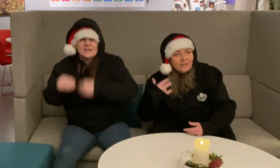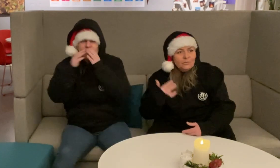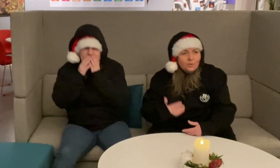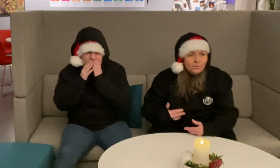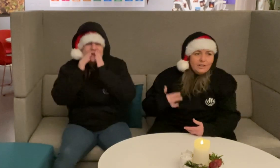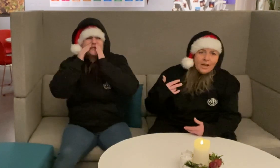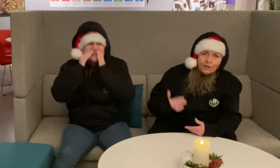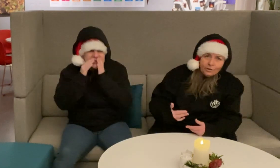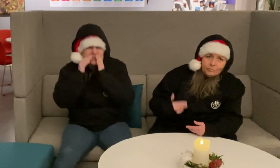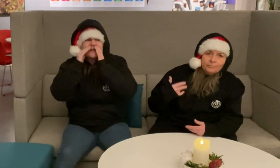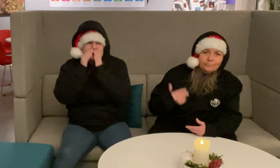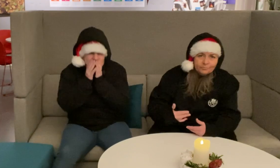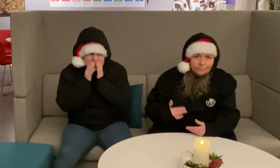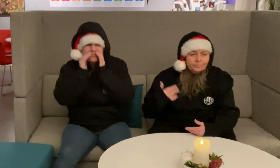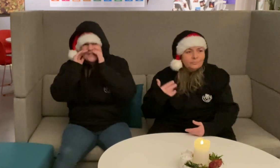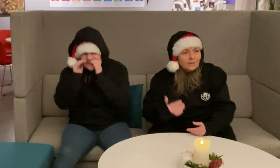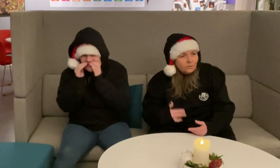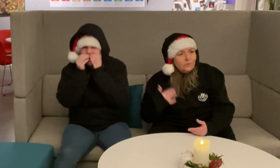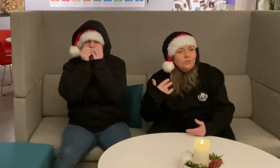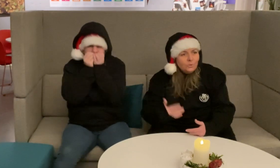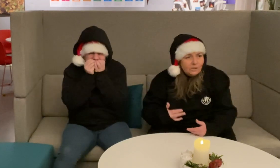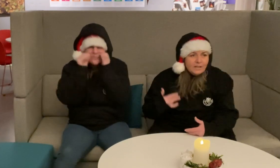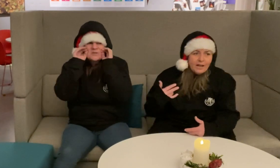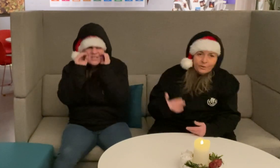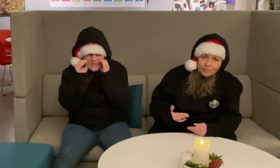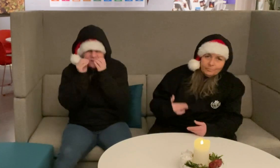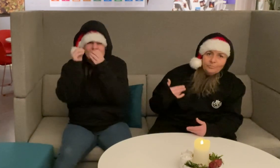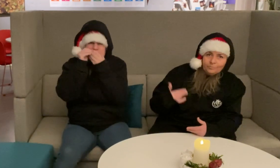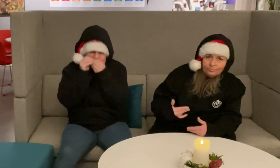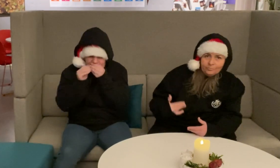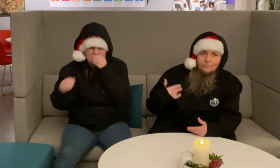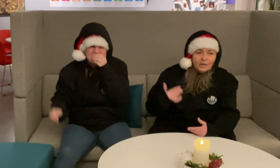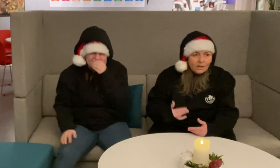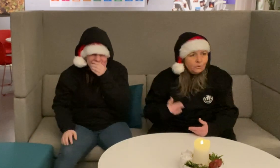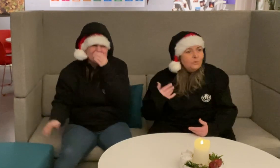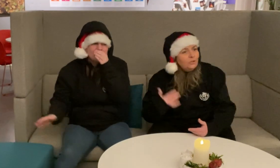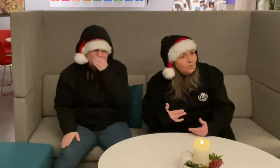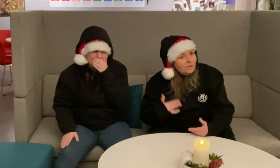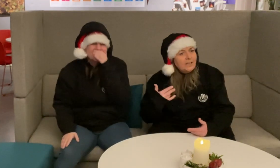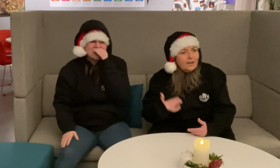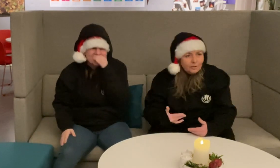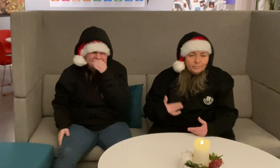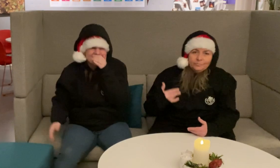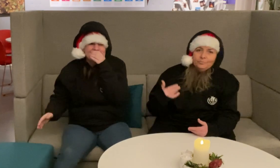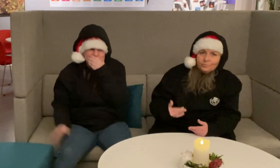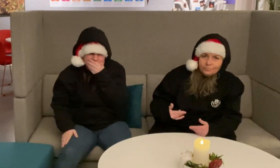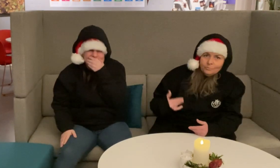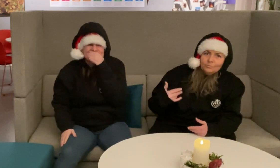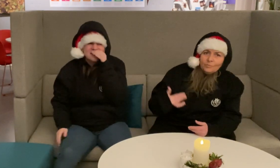Nu är det jul igen. Nu är det jul igen. Nu är det jul igen.